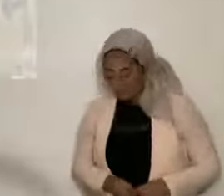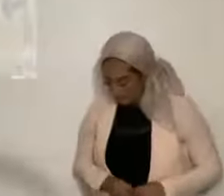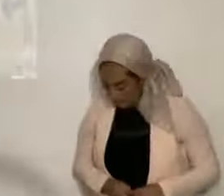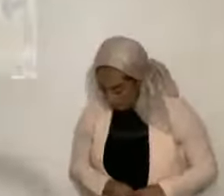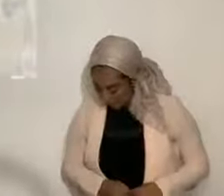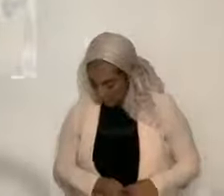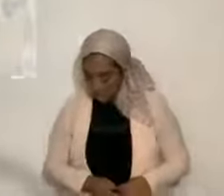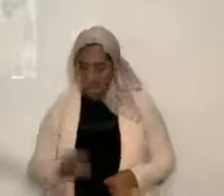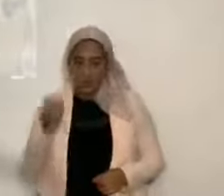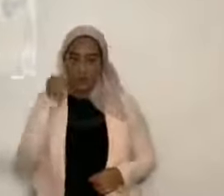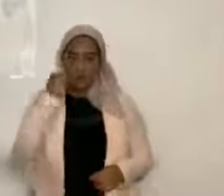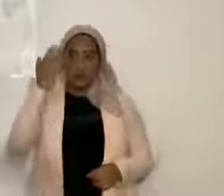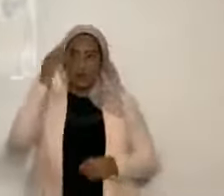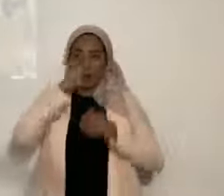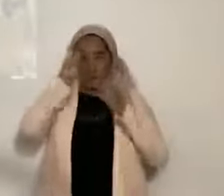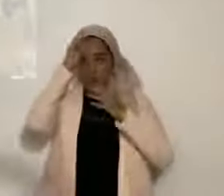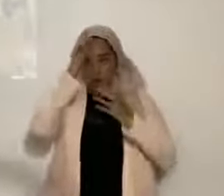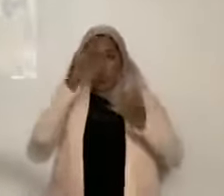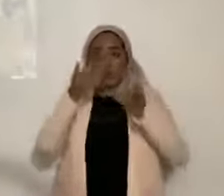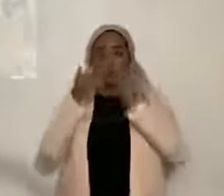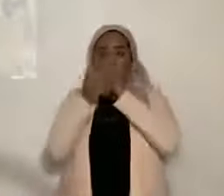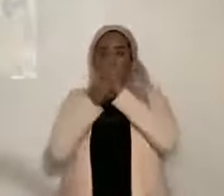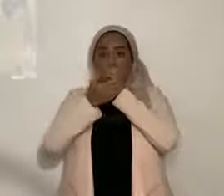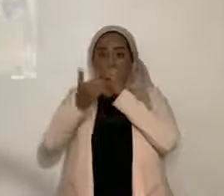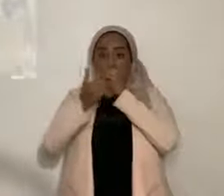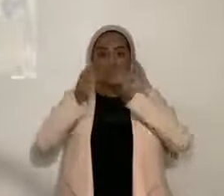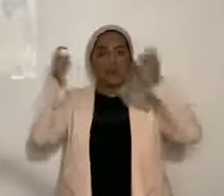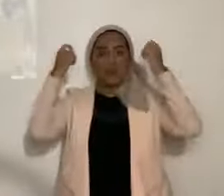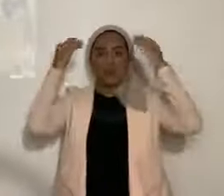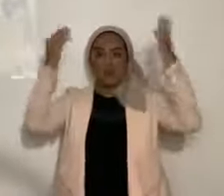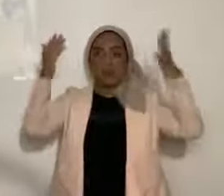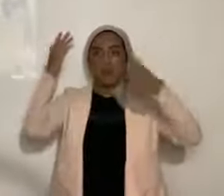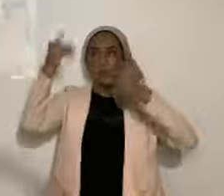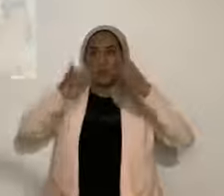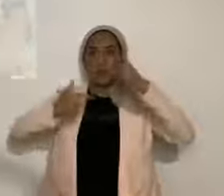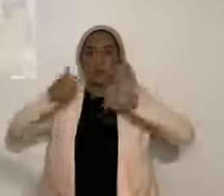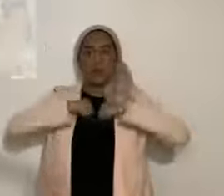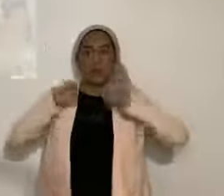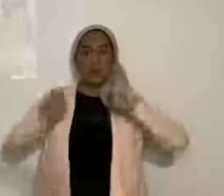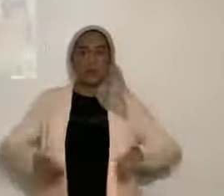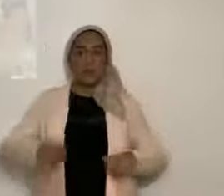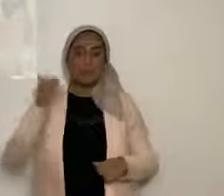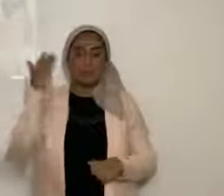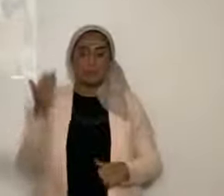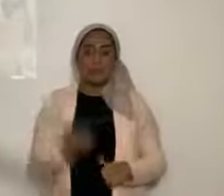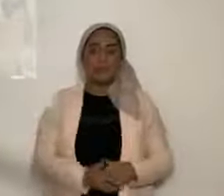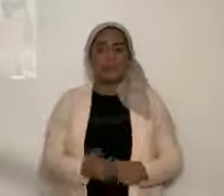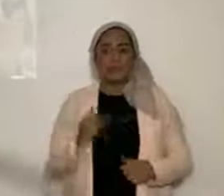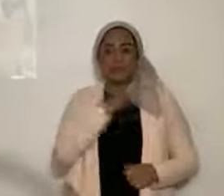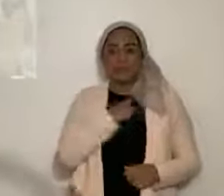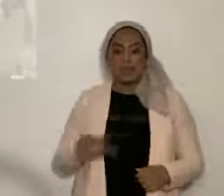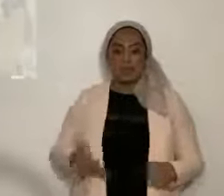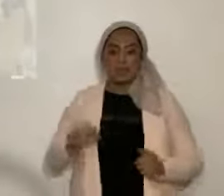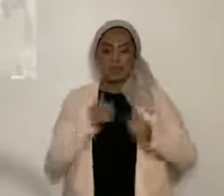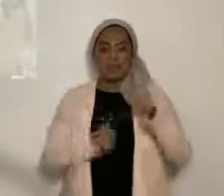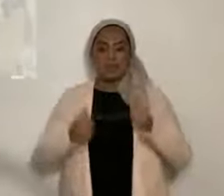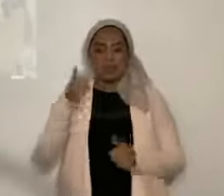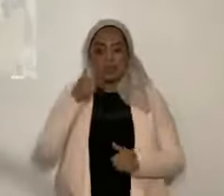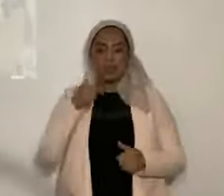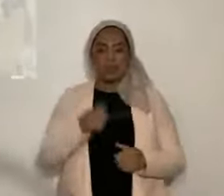Entonces, si el Eterno quiere tocar la trompeta de plata, aleluya, pues Él es un sumo Cohen. Y Él es el Rey de Reyes, Señor de Señores,